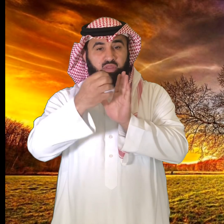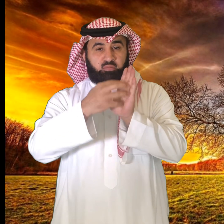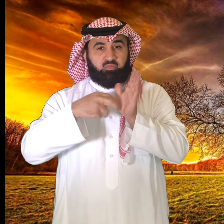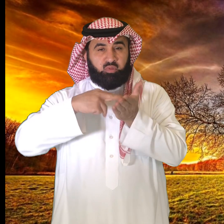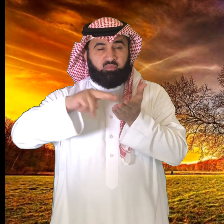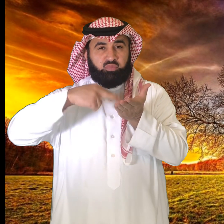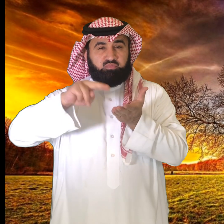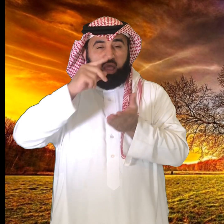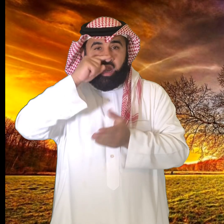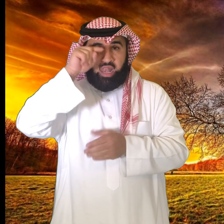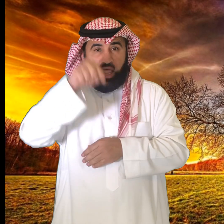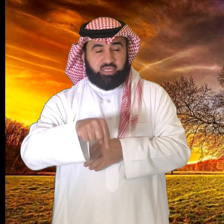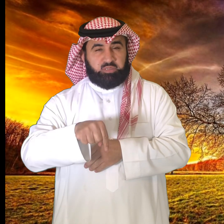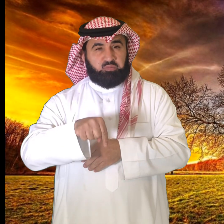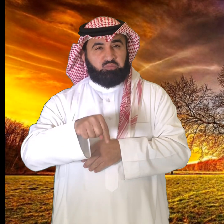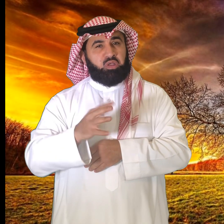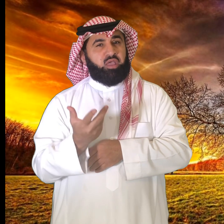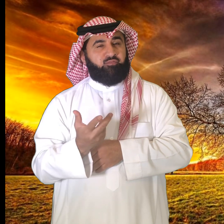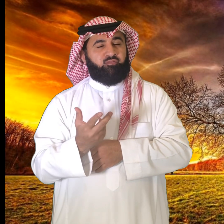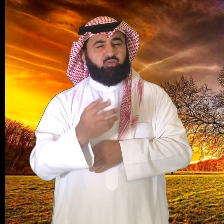أن يكون كتابة وكذلك في الرسائل العادية؟